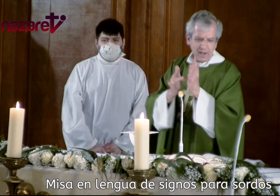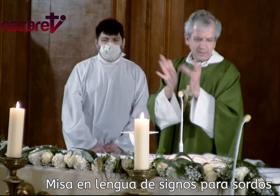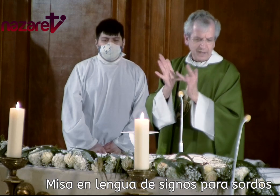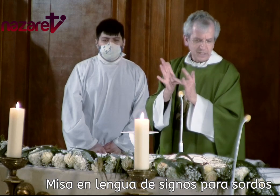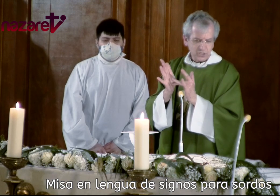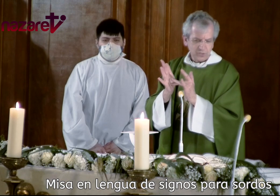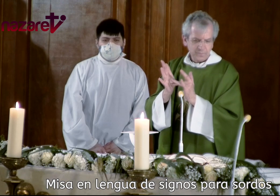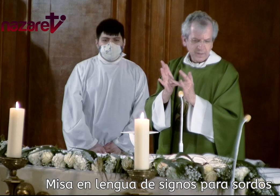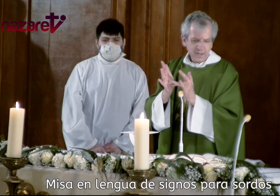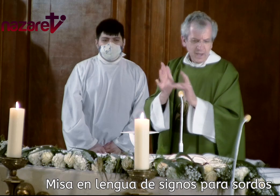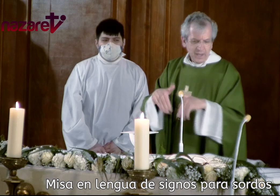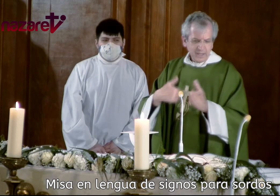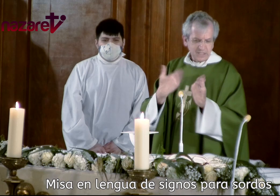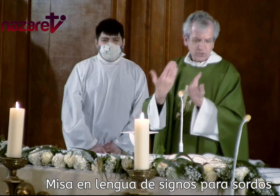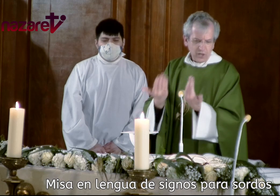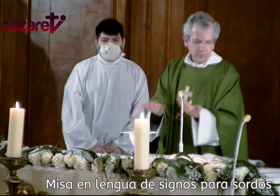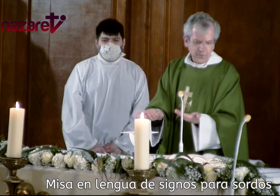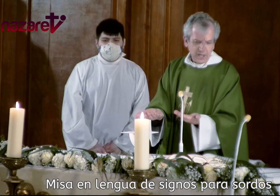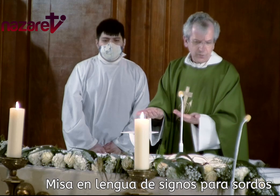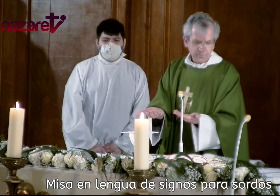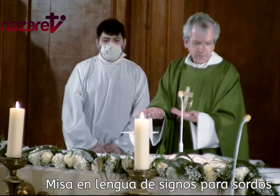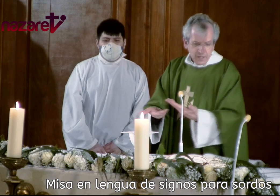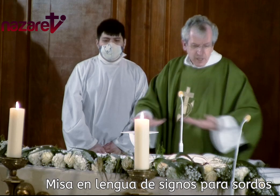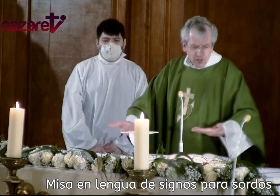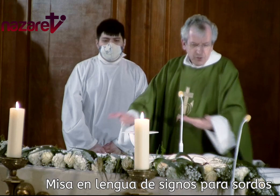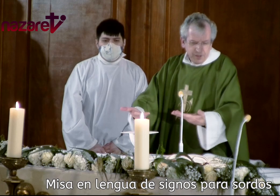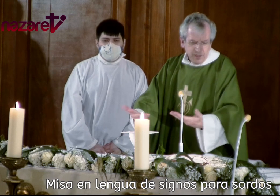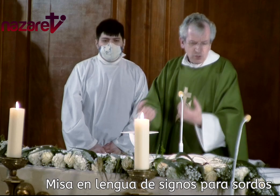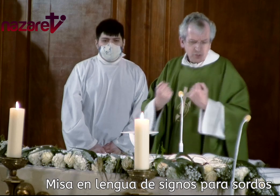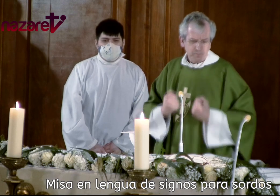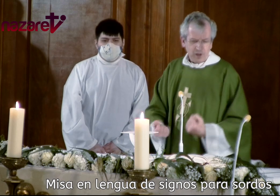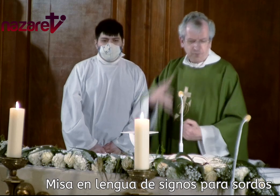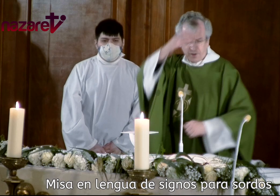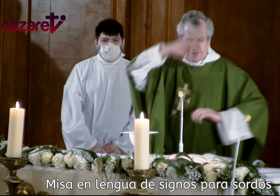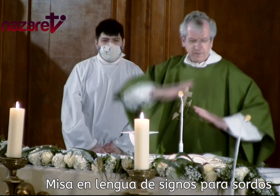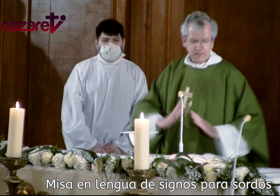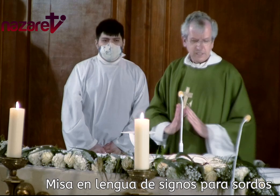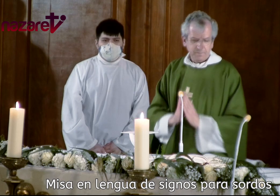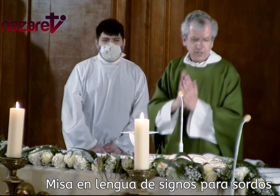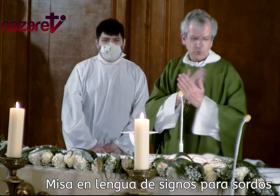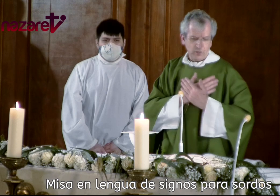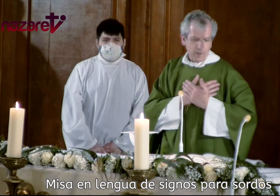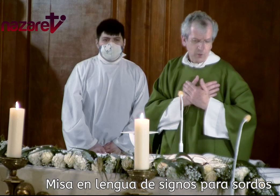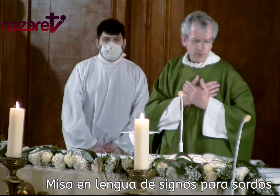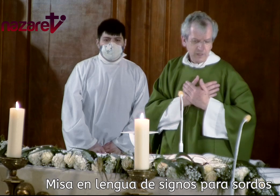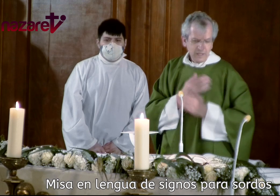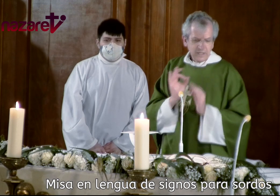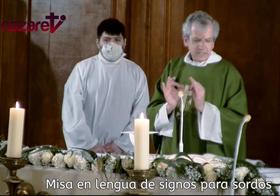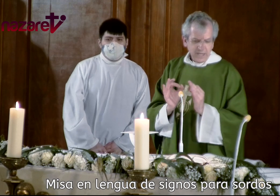de cristo que se nos ha confiado y concédenos por la fuerza del espíritu de tu amor ser